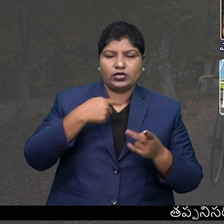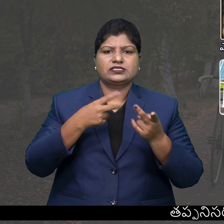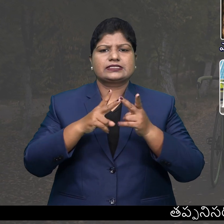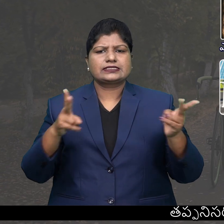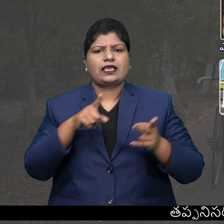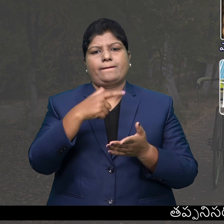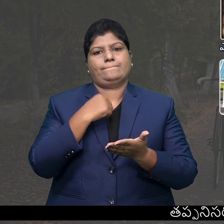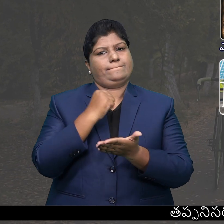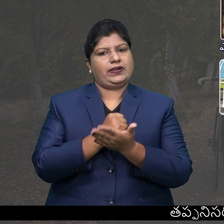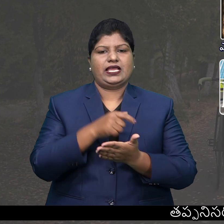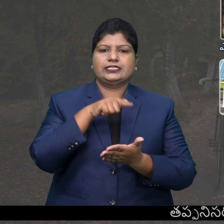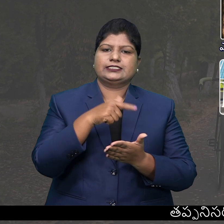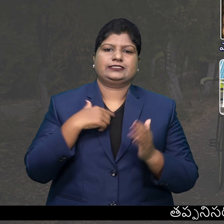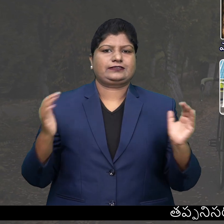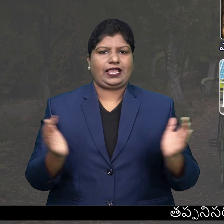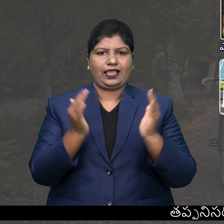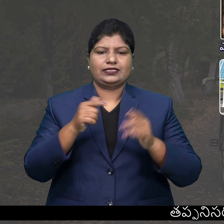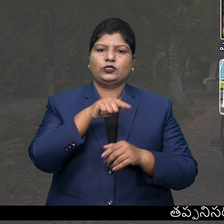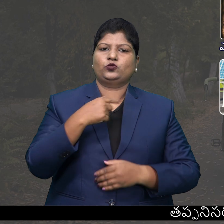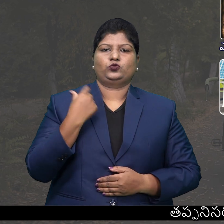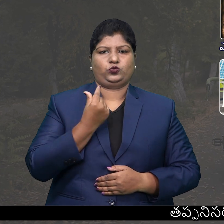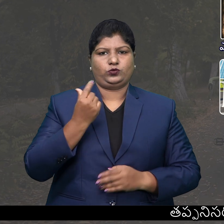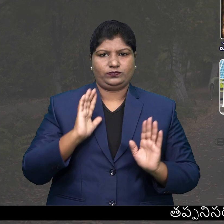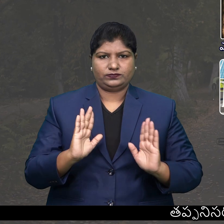తప్పనిసరిగా ప్రోత్సహించాలి.